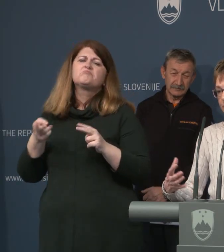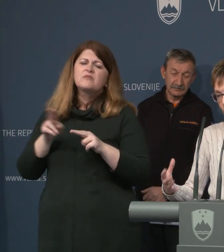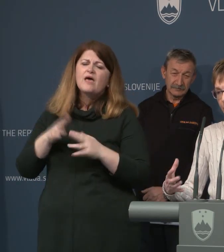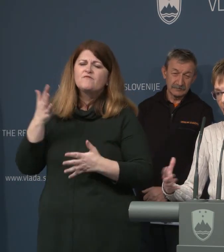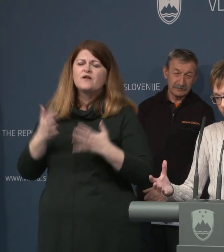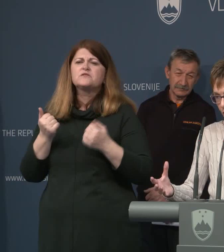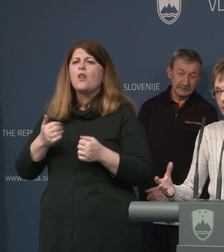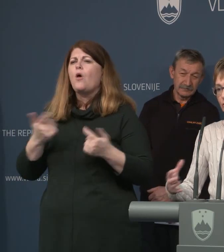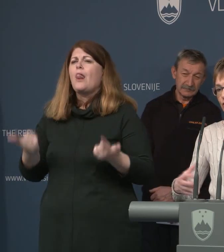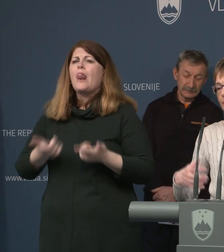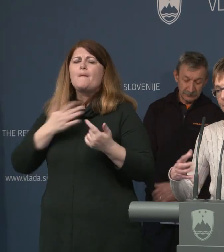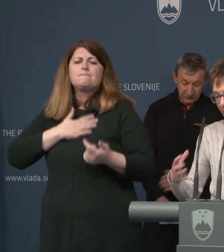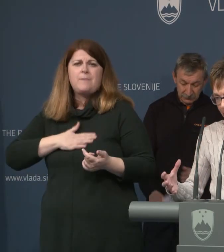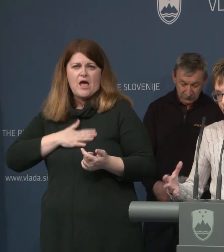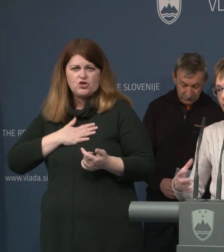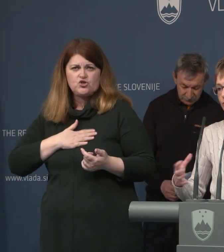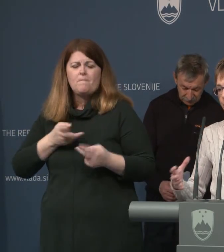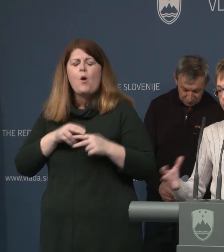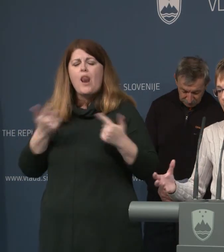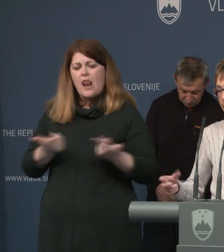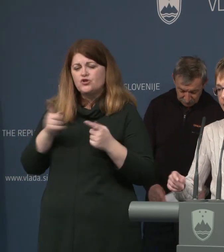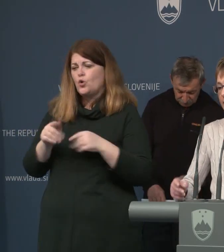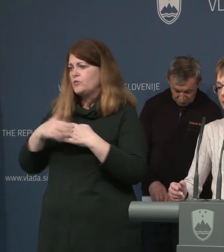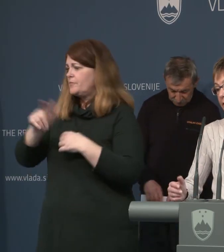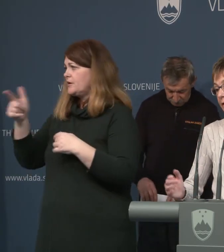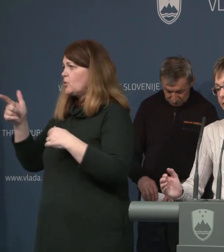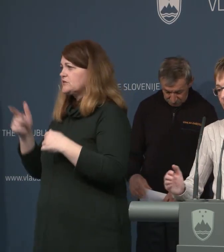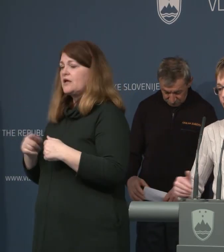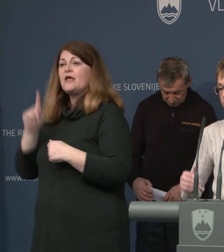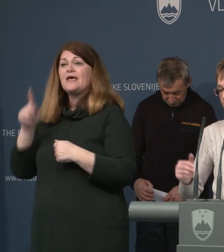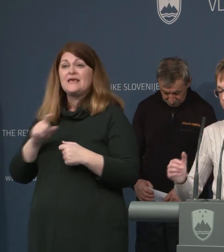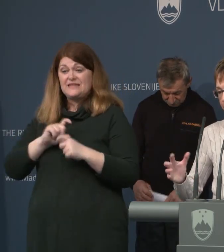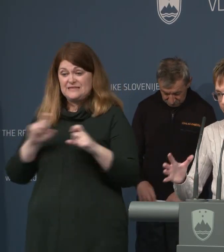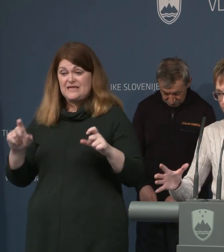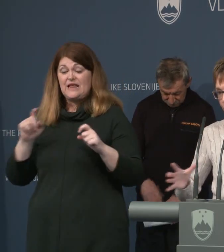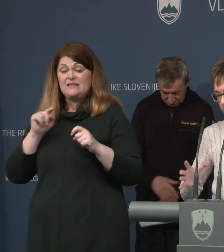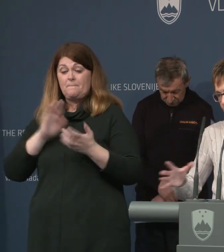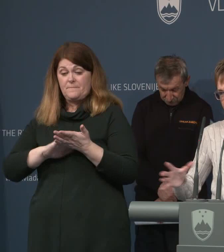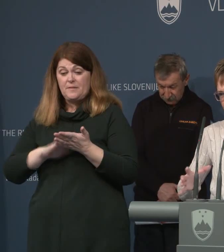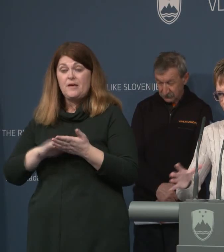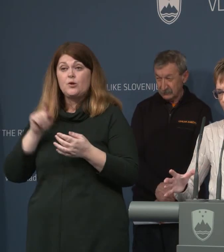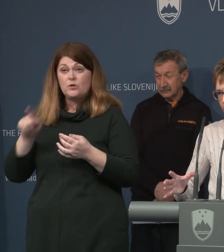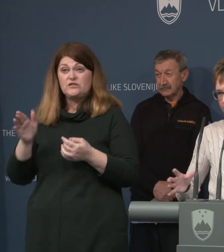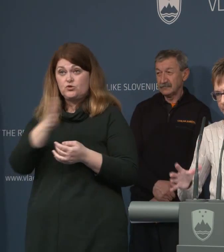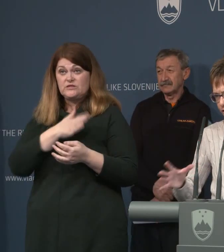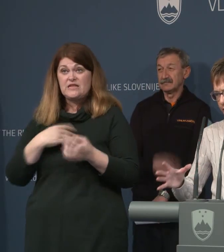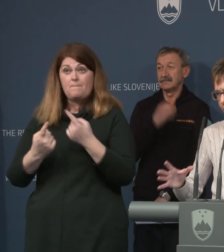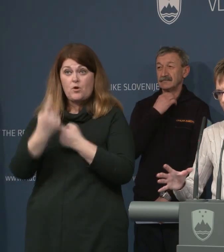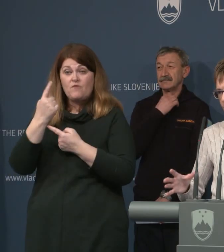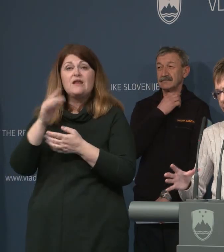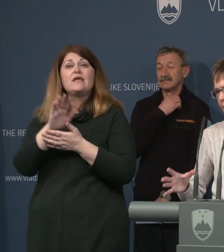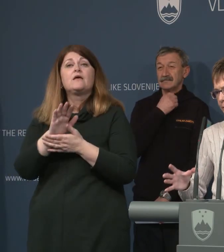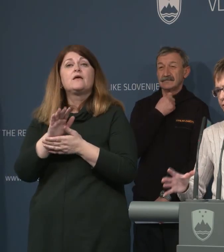najverjetno zelo blago oziroma blažje kot pri ostalih in ravno zaradi primerov, ki so se nam